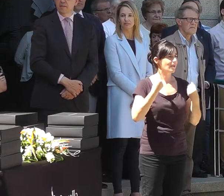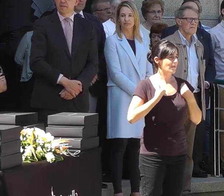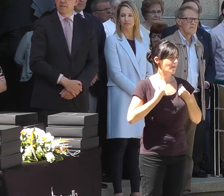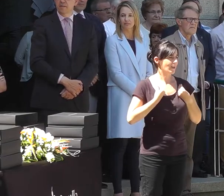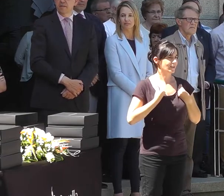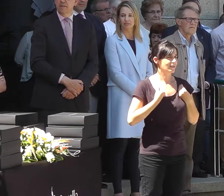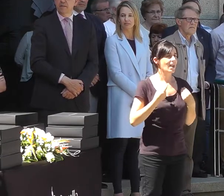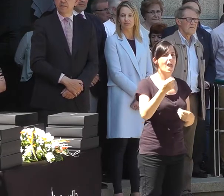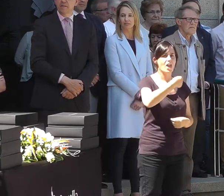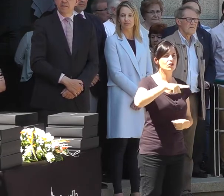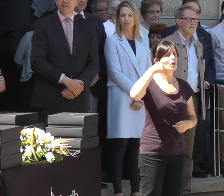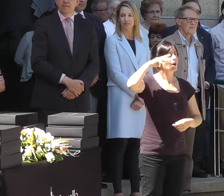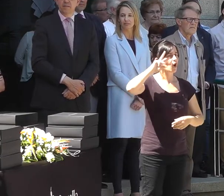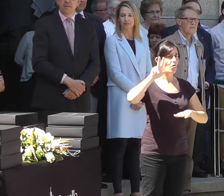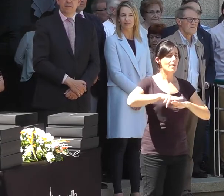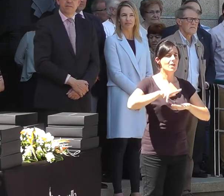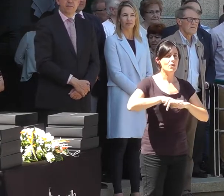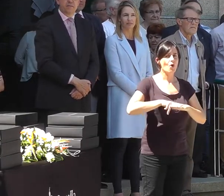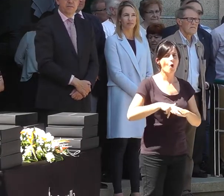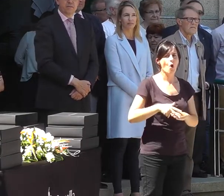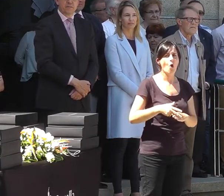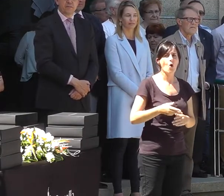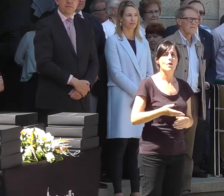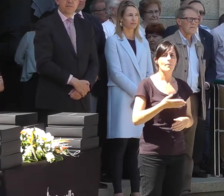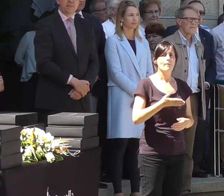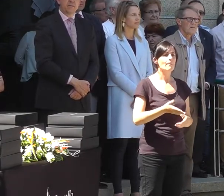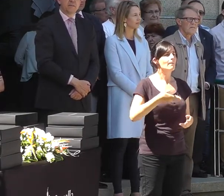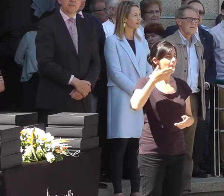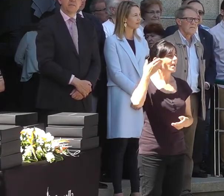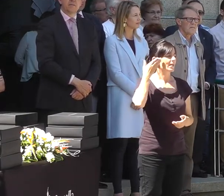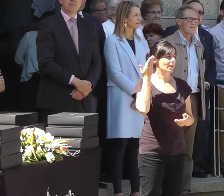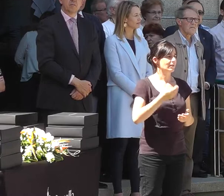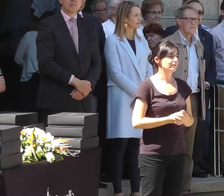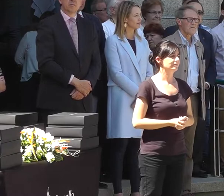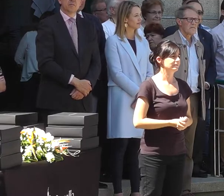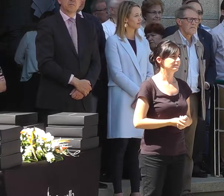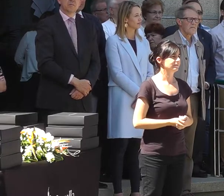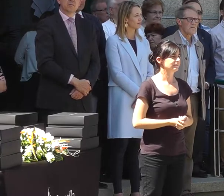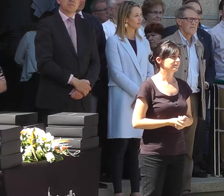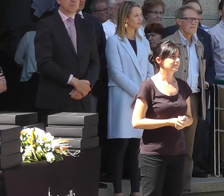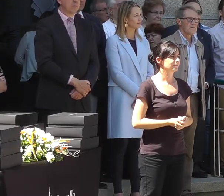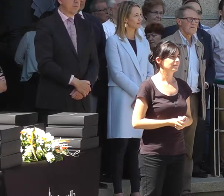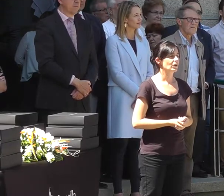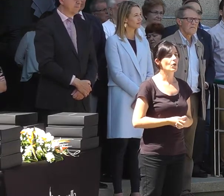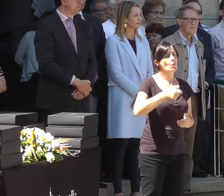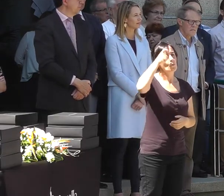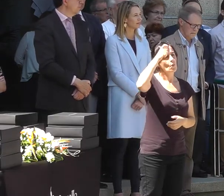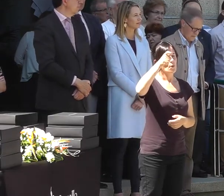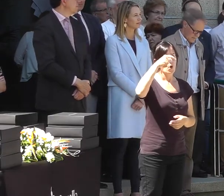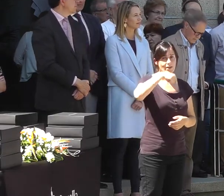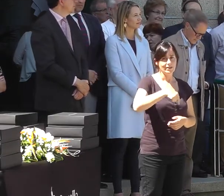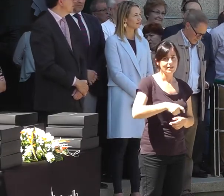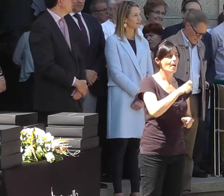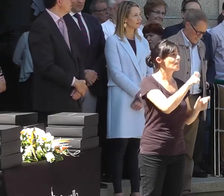máis aló dos seus límites xeográficos e honrados máis aló dos seus méritos. Este pobo, estas